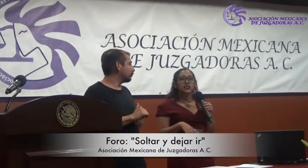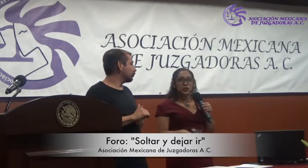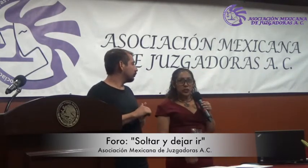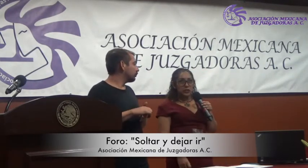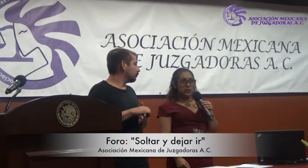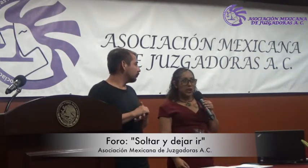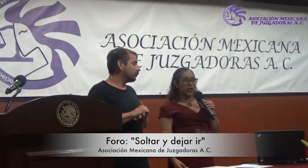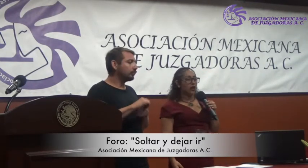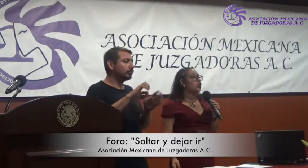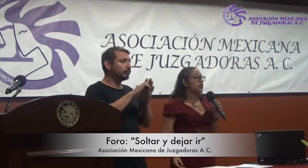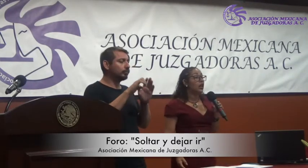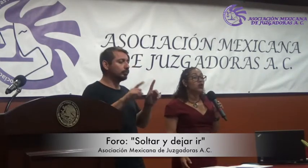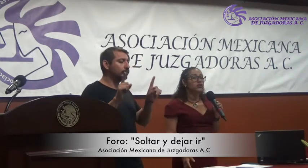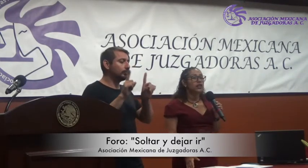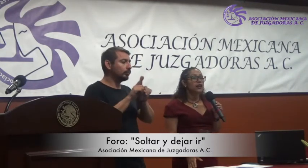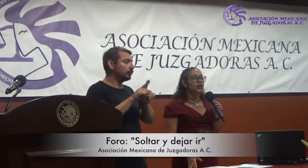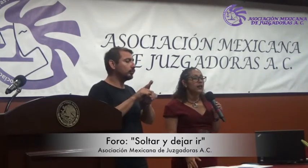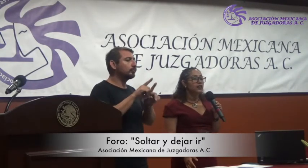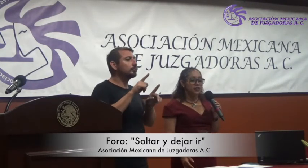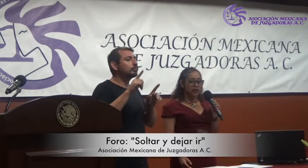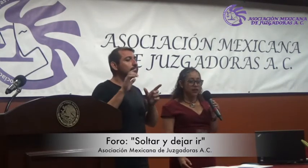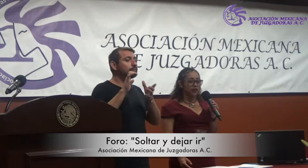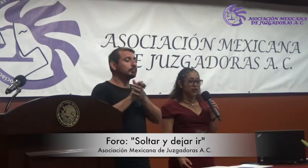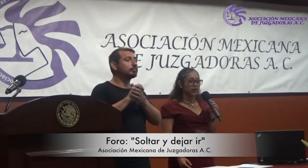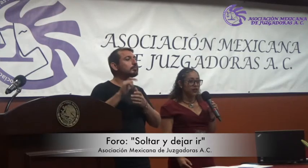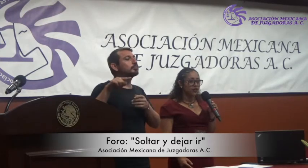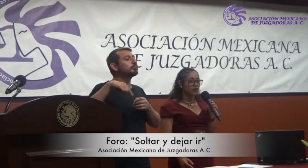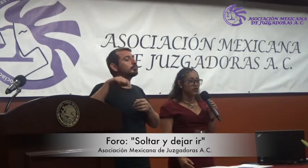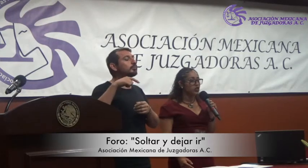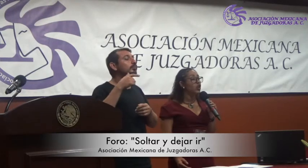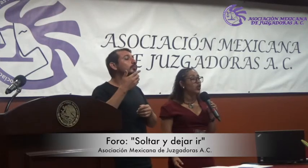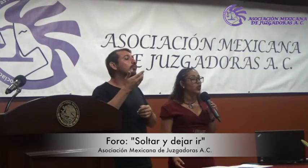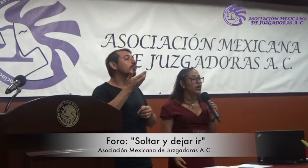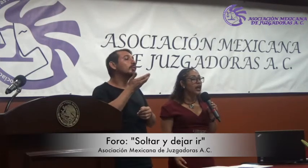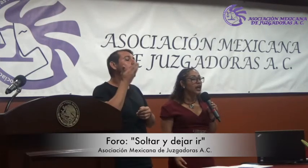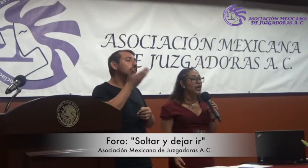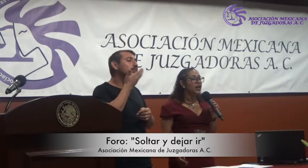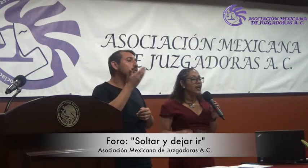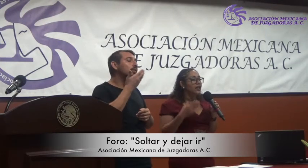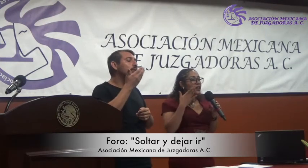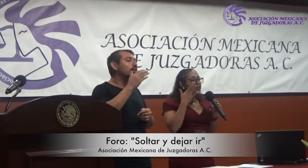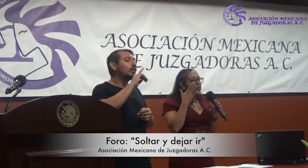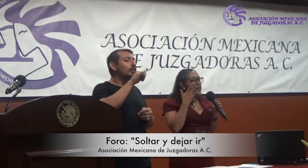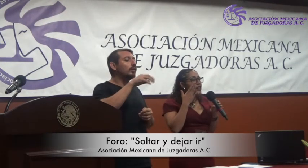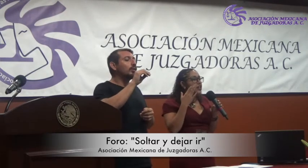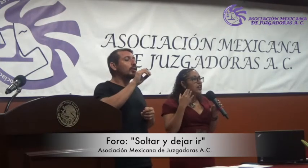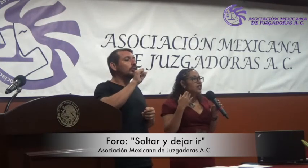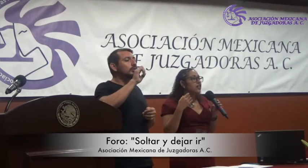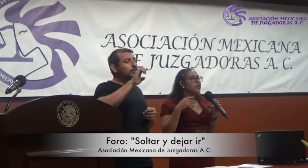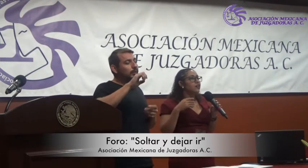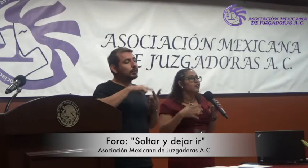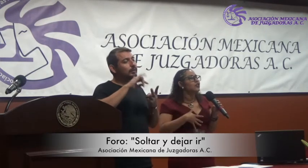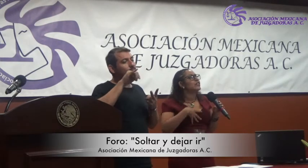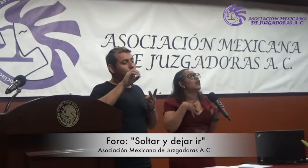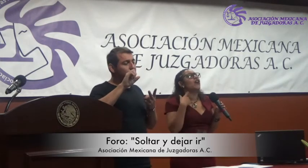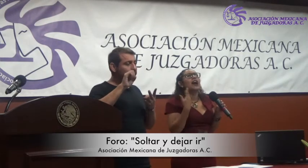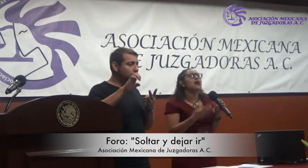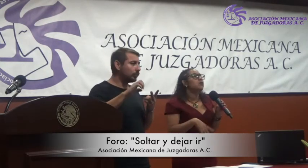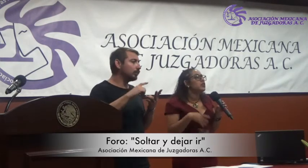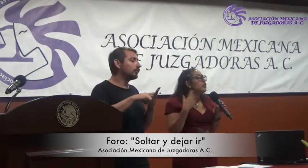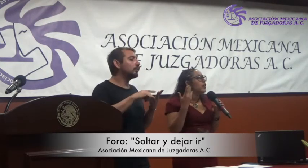las canciones de José José y de Rocío Dúrcal y